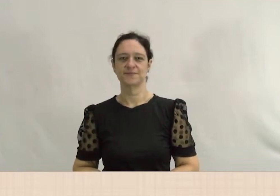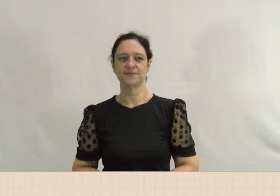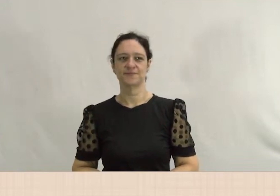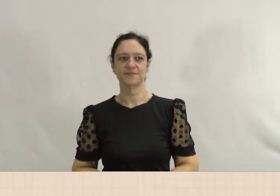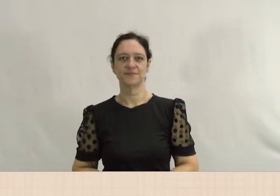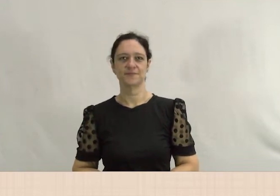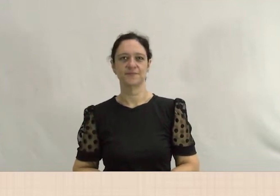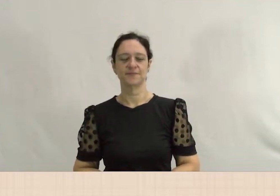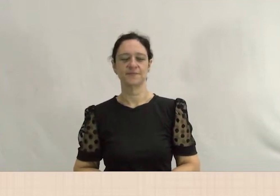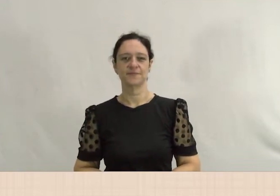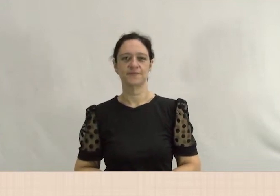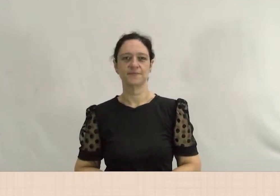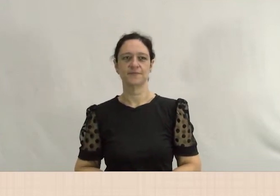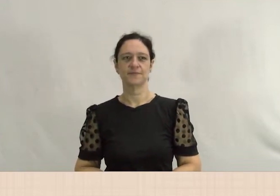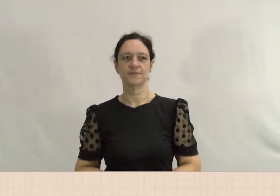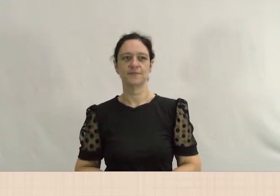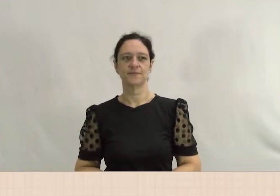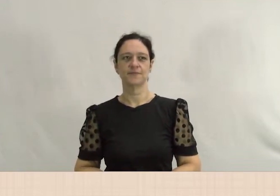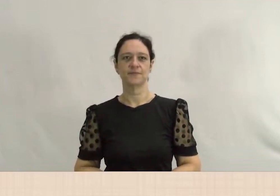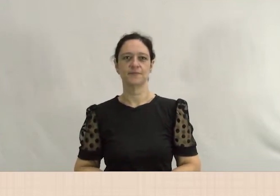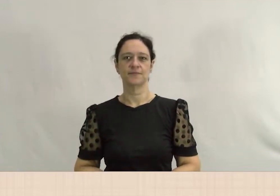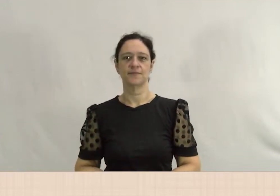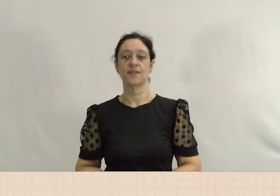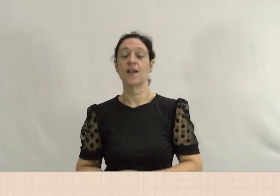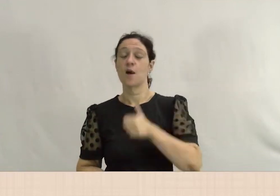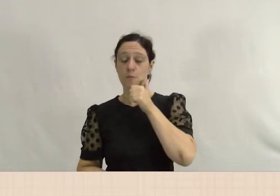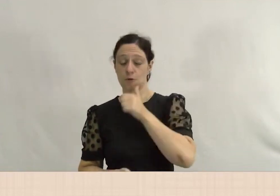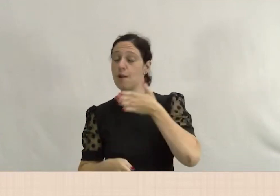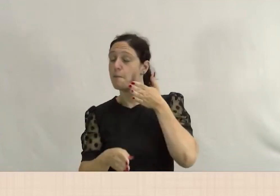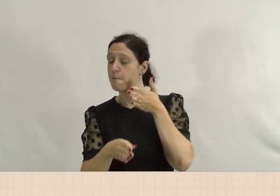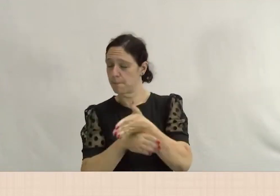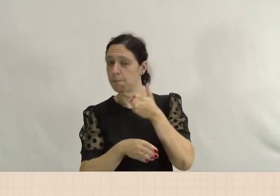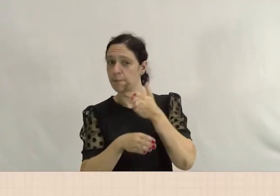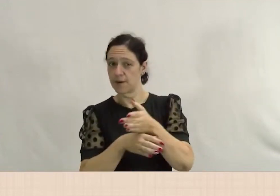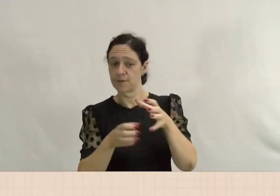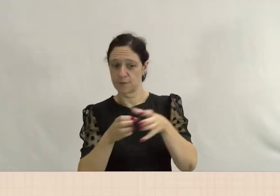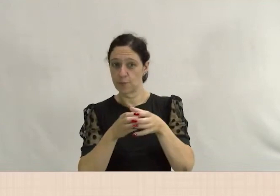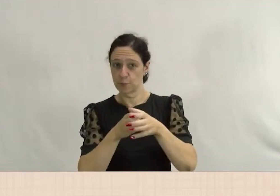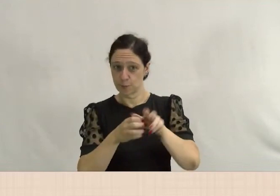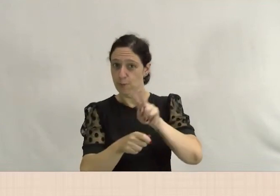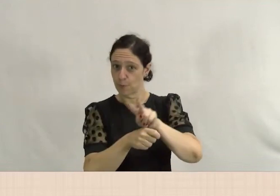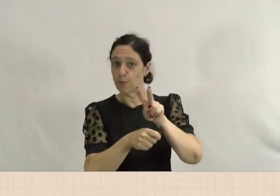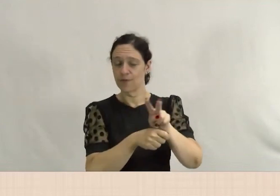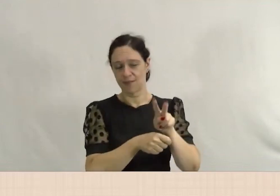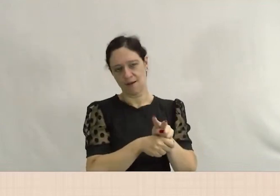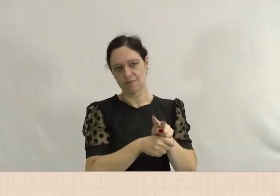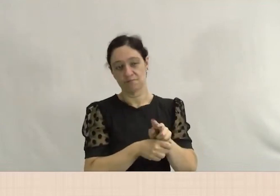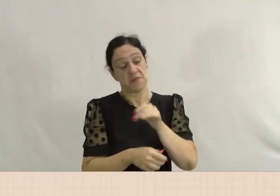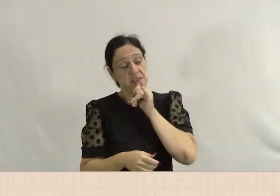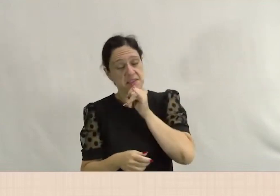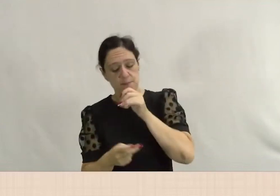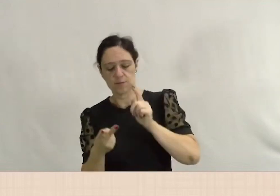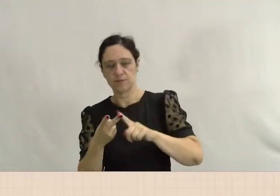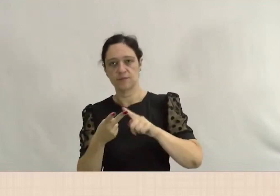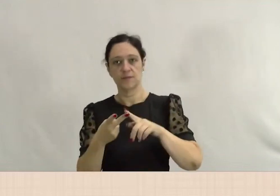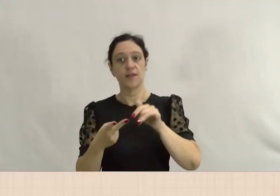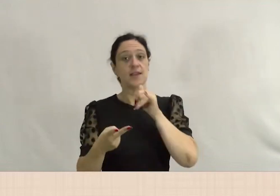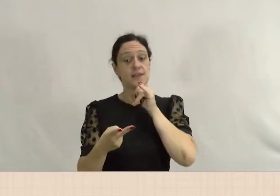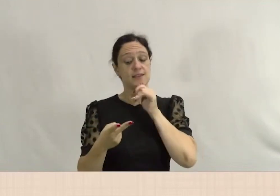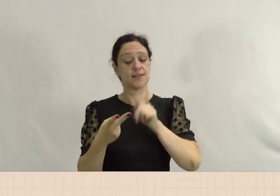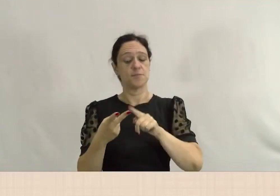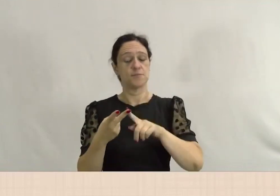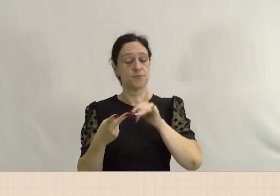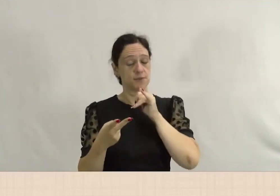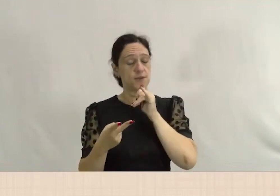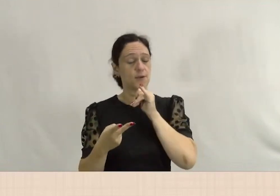Colocaram na rede de cuidado. Esse é um caso. Um outro caso,